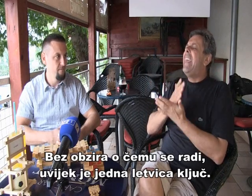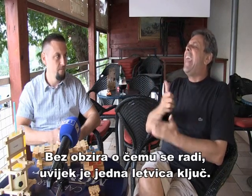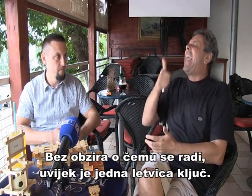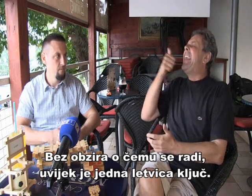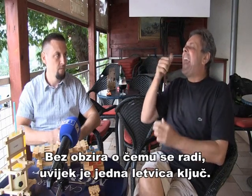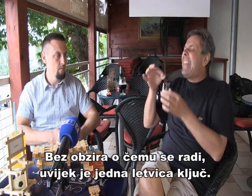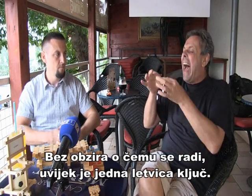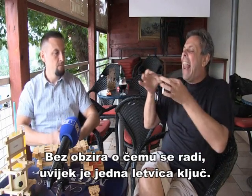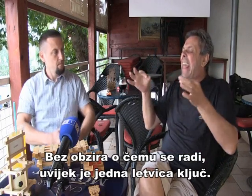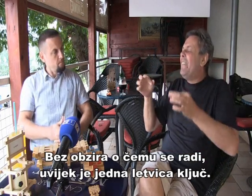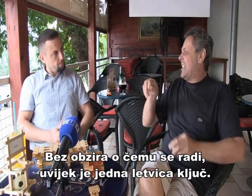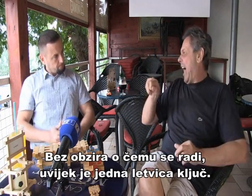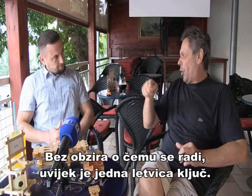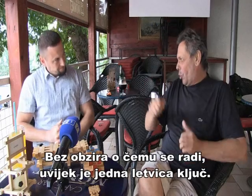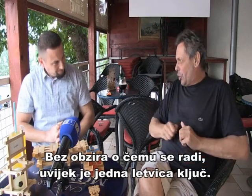je jedna letnica ključ.